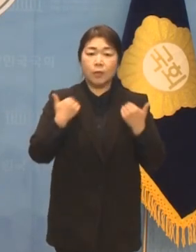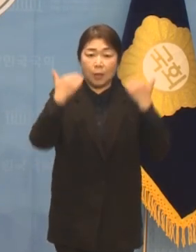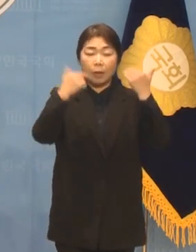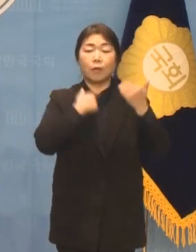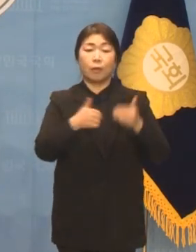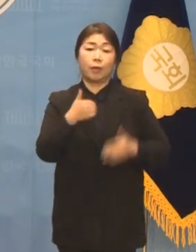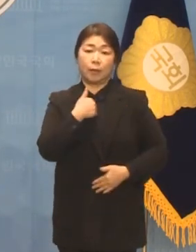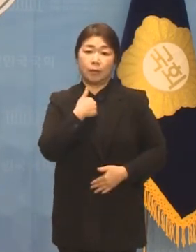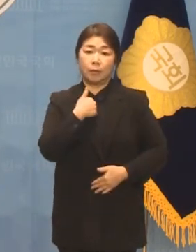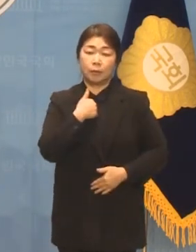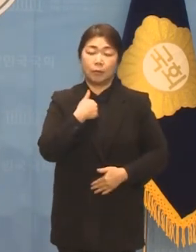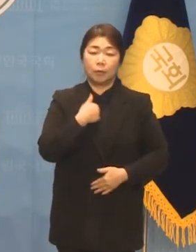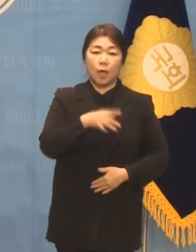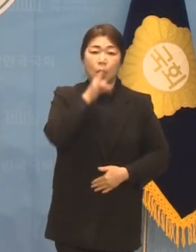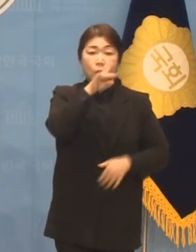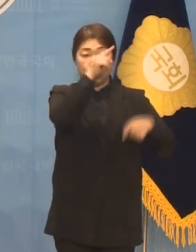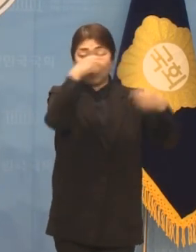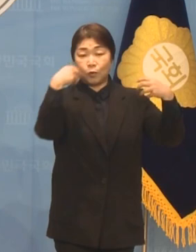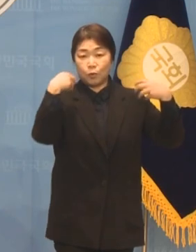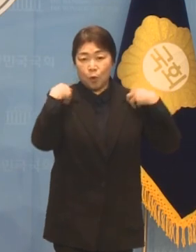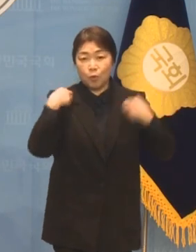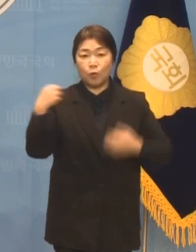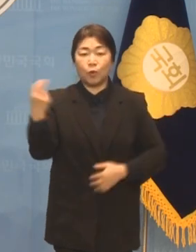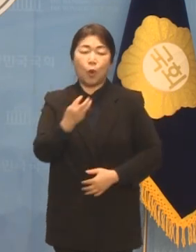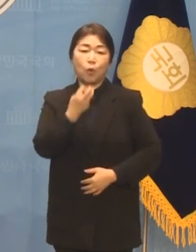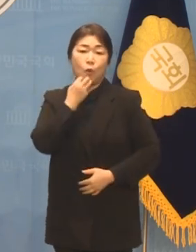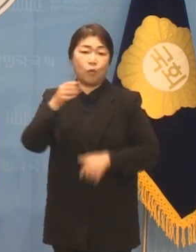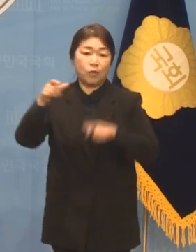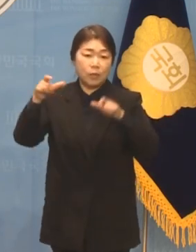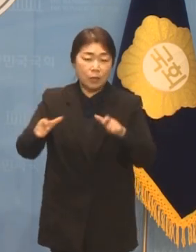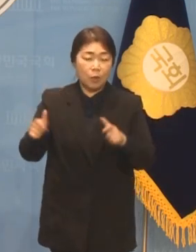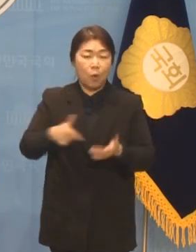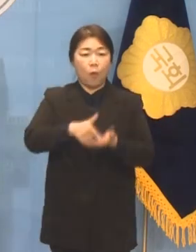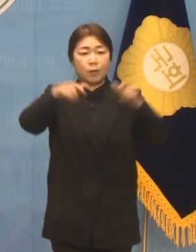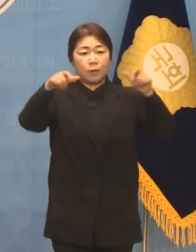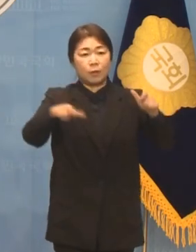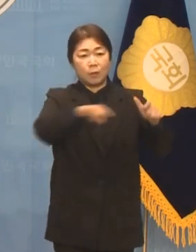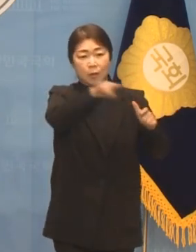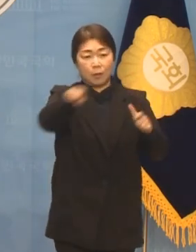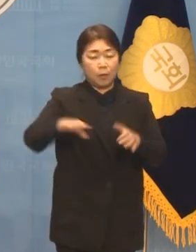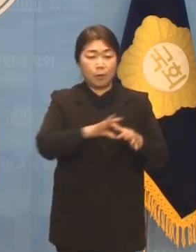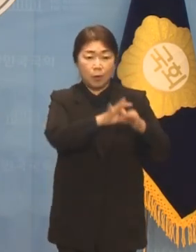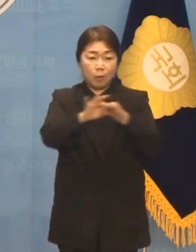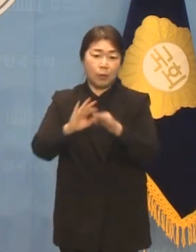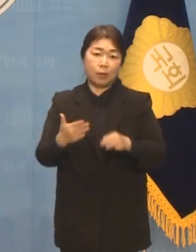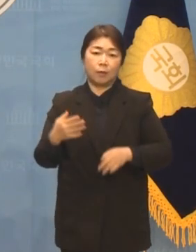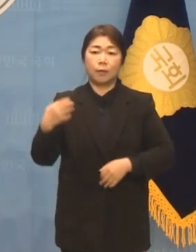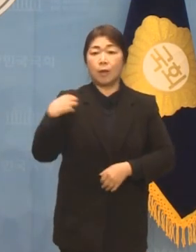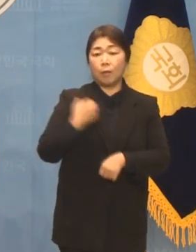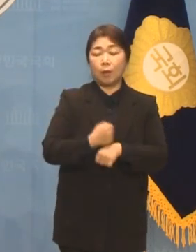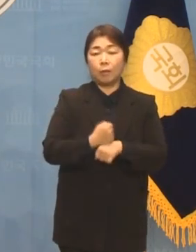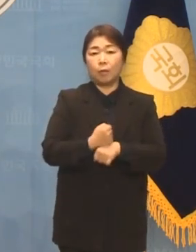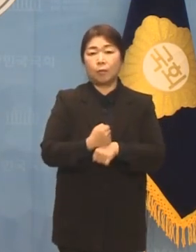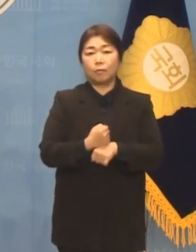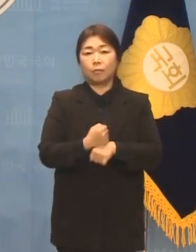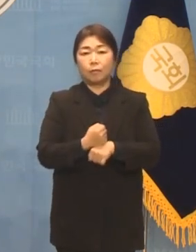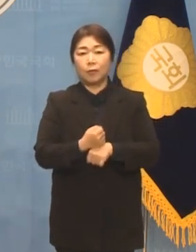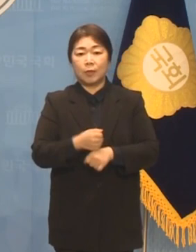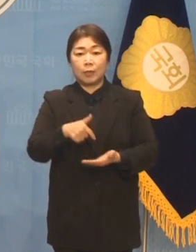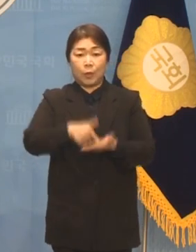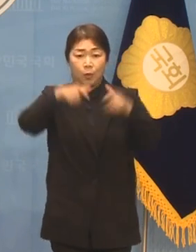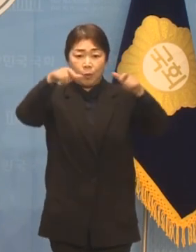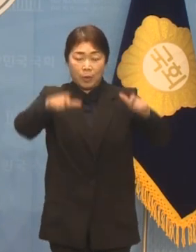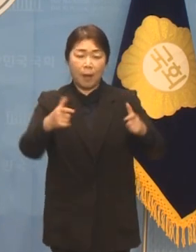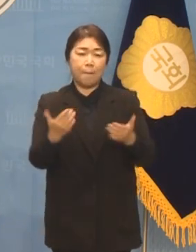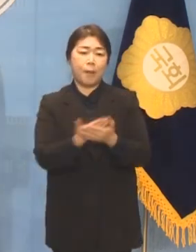김병민이 중앙정부와 서울시 그리고 광진에 있는 든든한 가교가 되어서 눈부신 광진